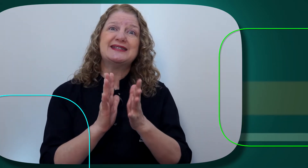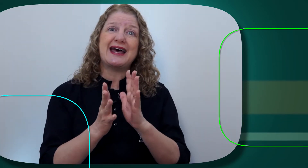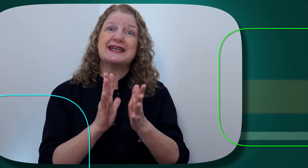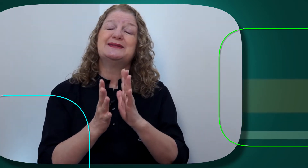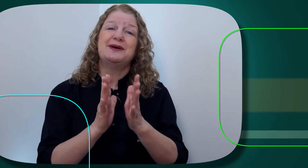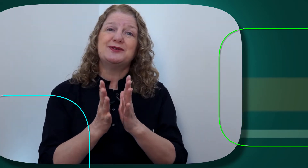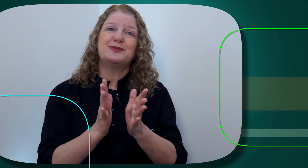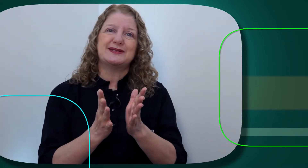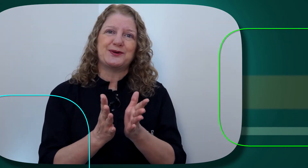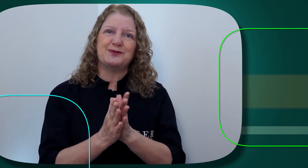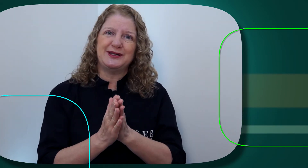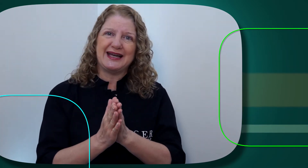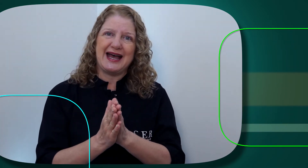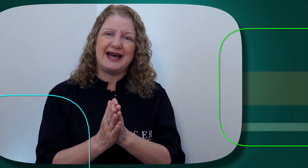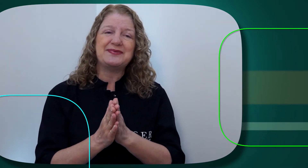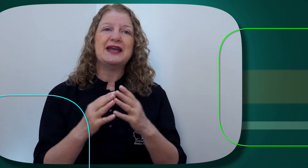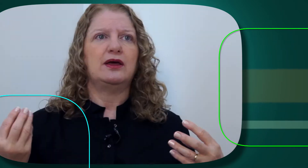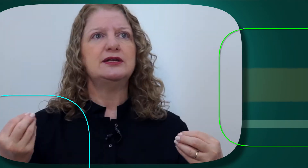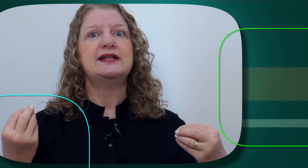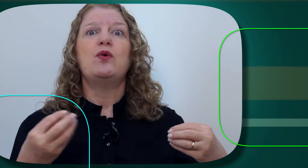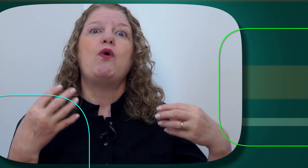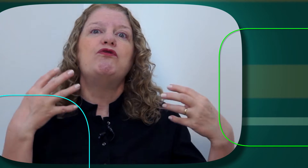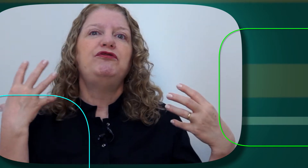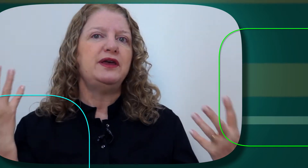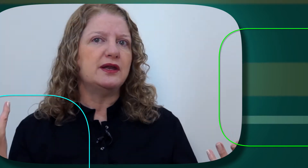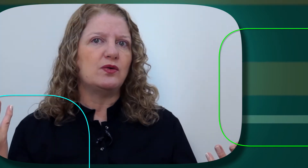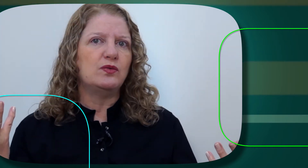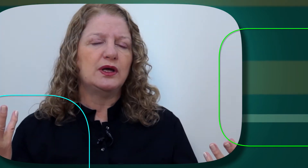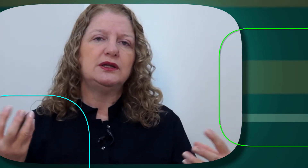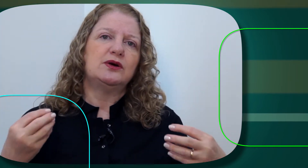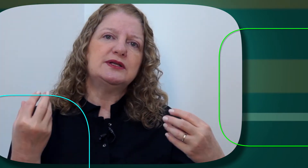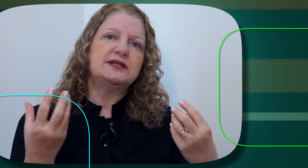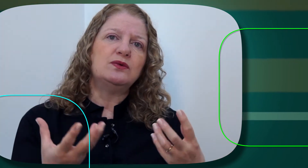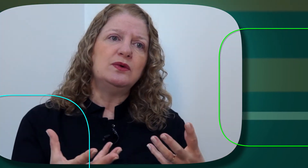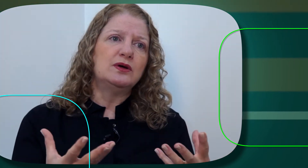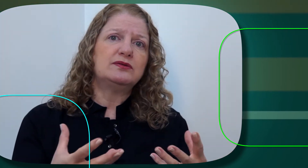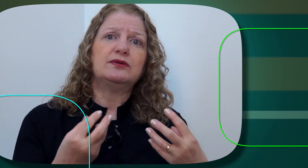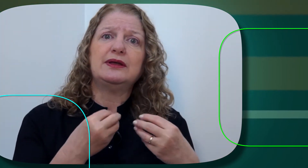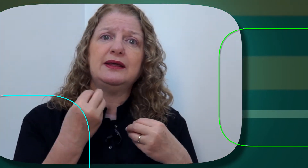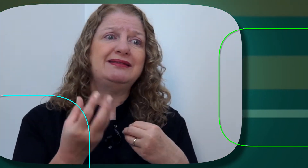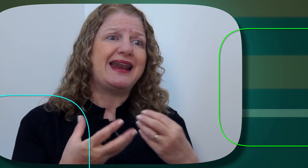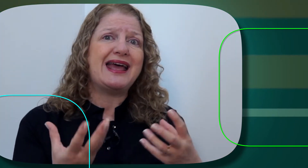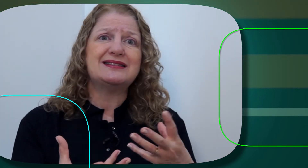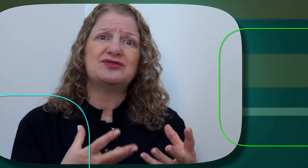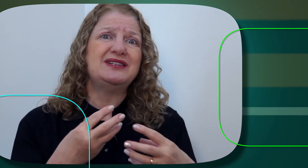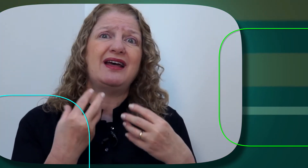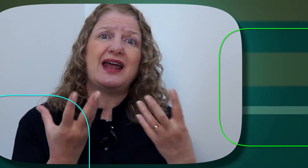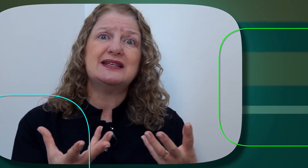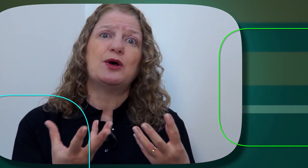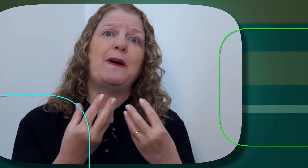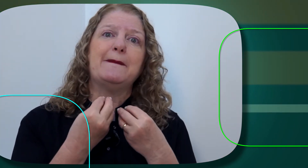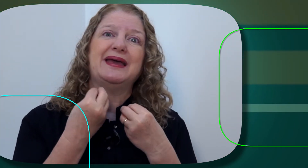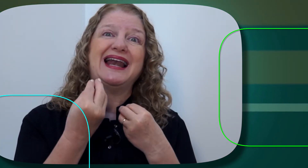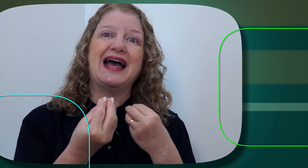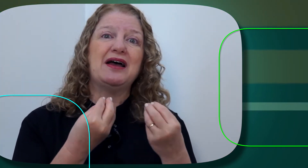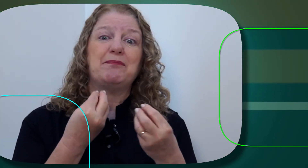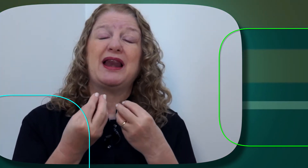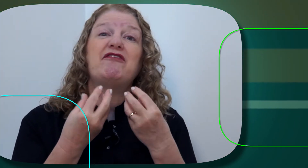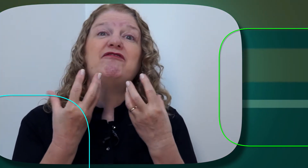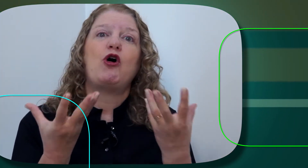usar as mãos para se comunicar. Eles não ouviram, então eles não se interessam pela